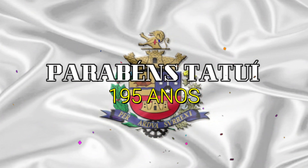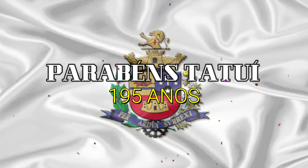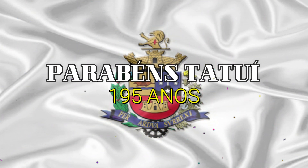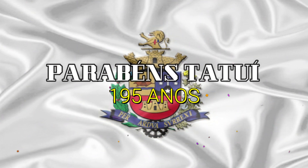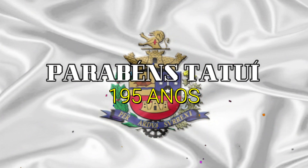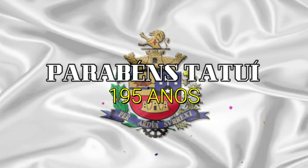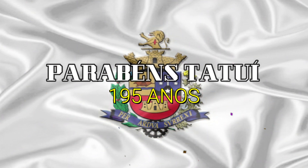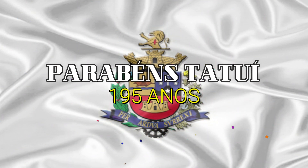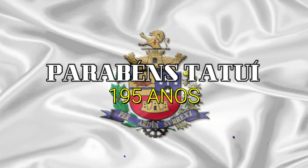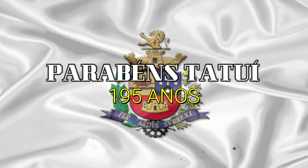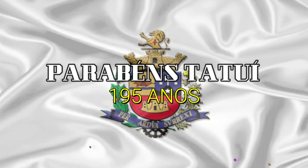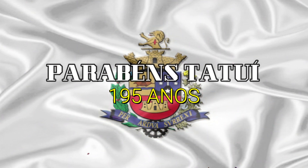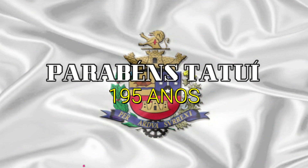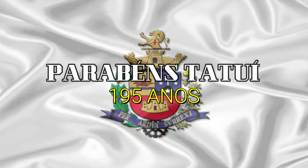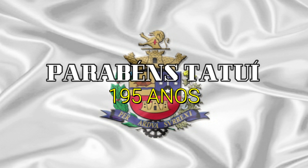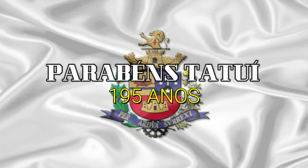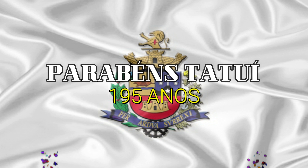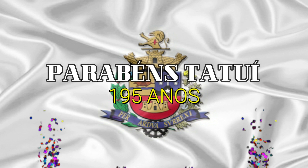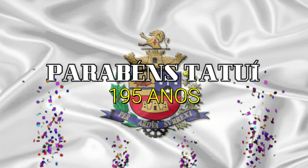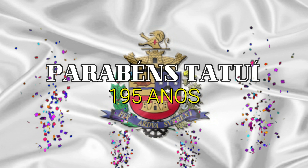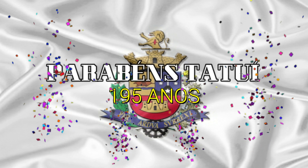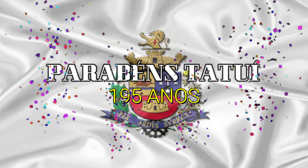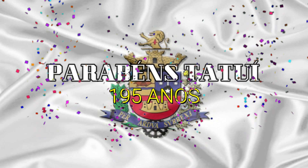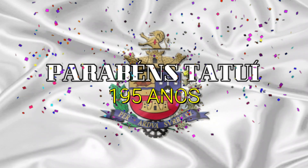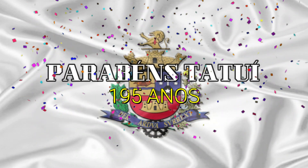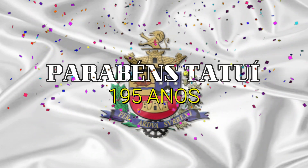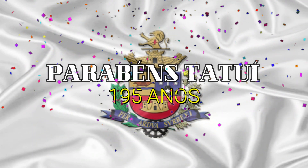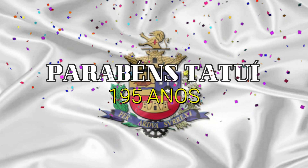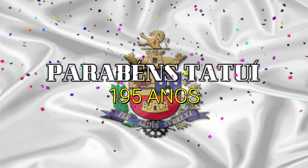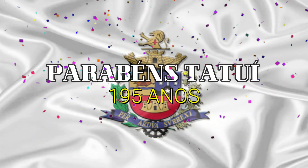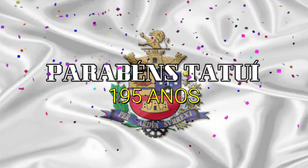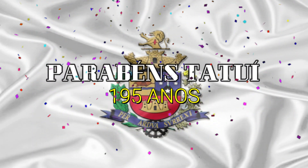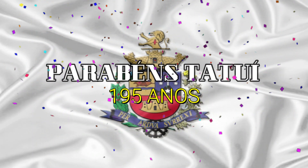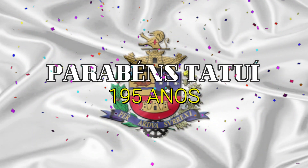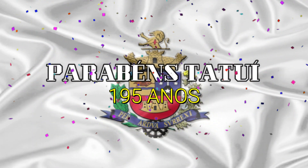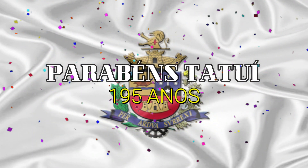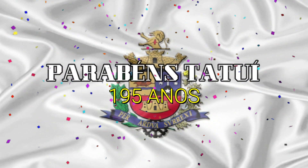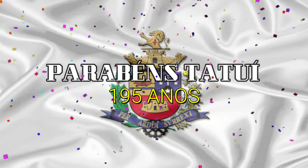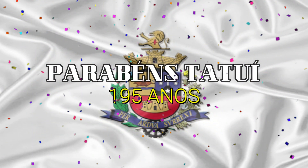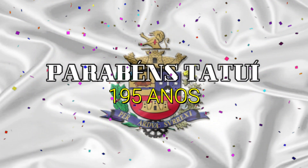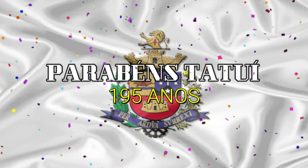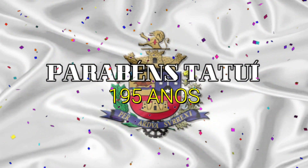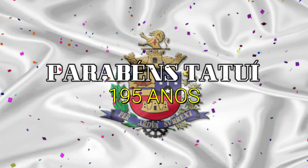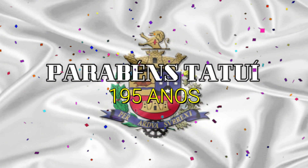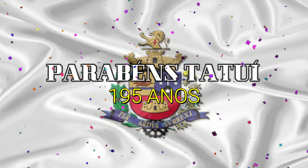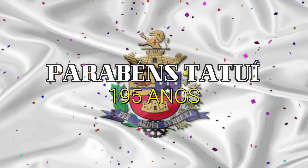alfoge pós-ará cosmético, as canetas